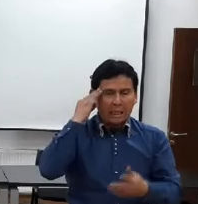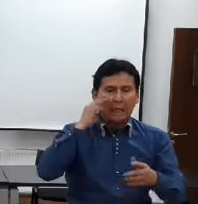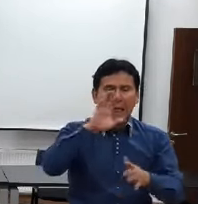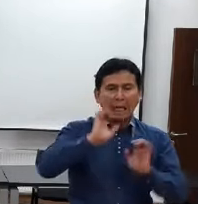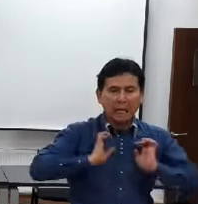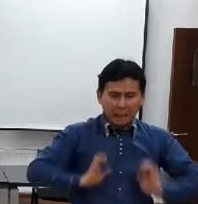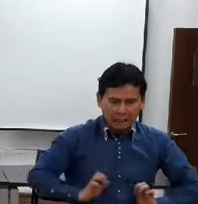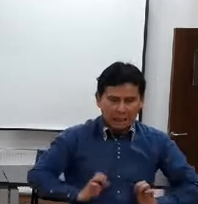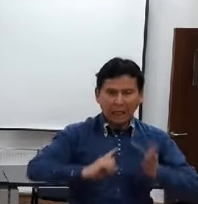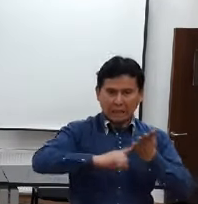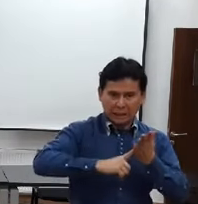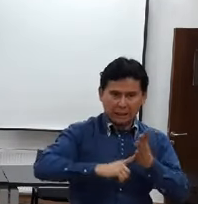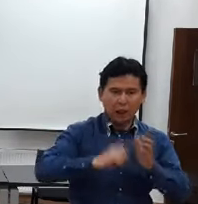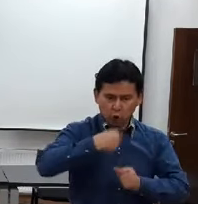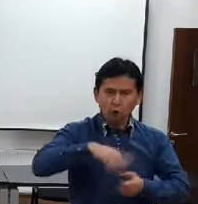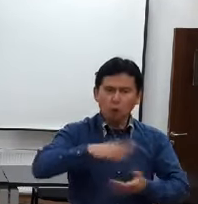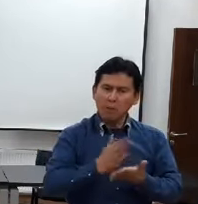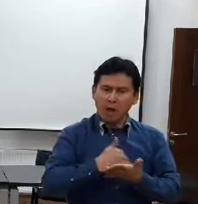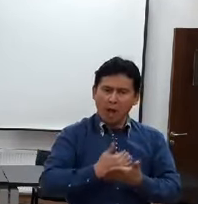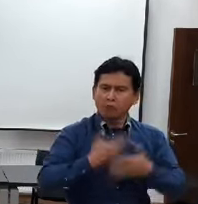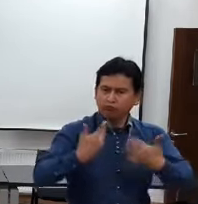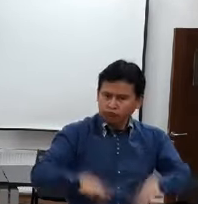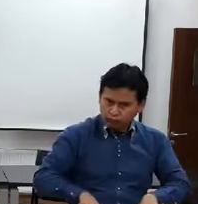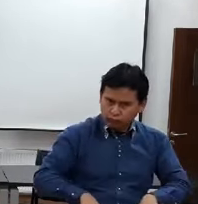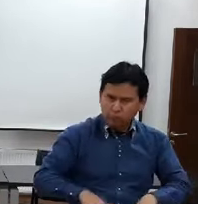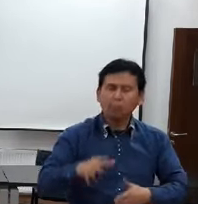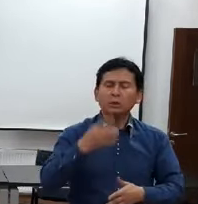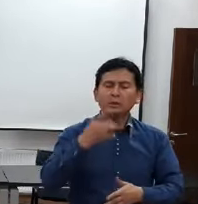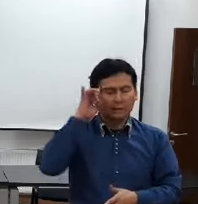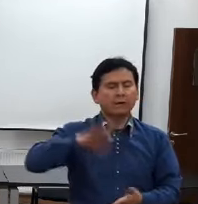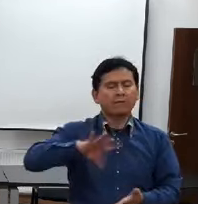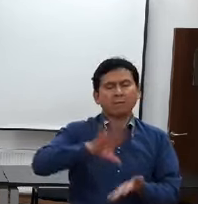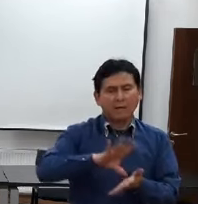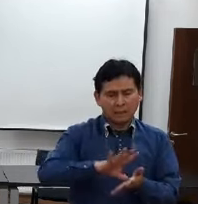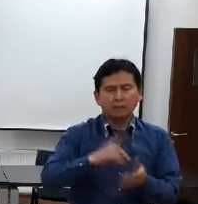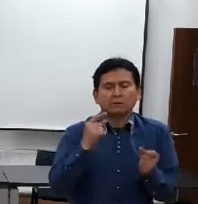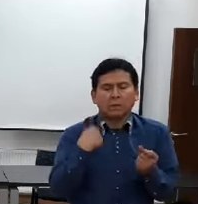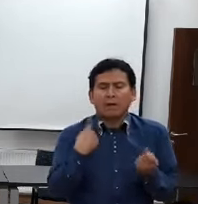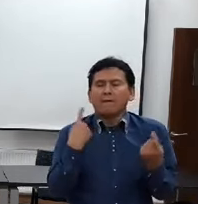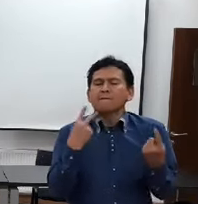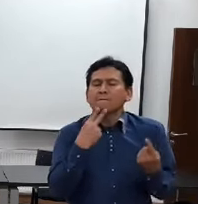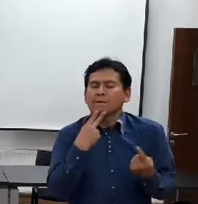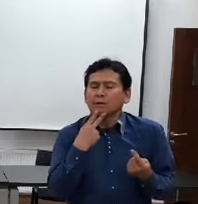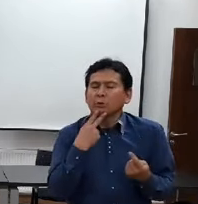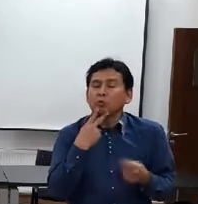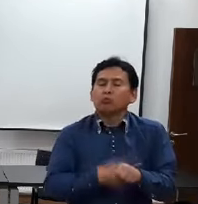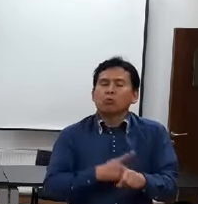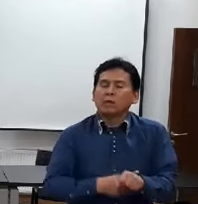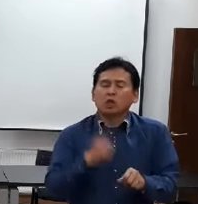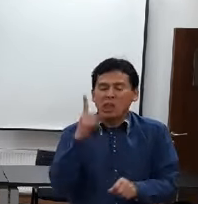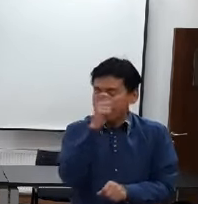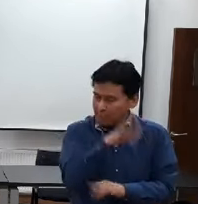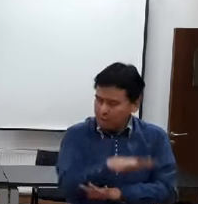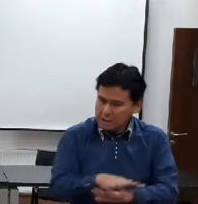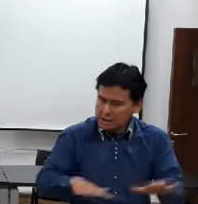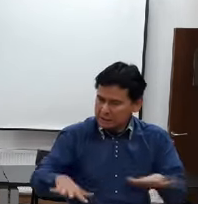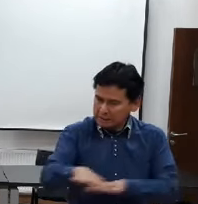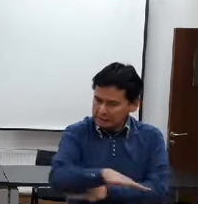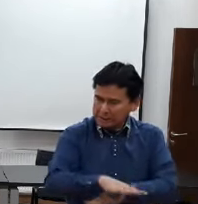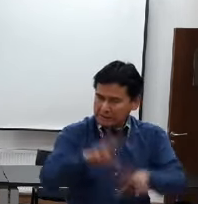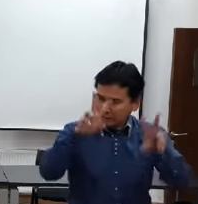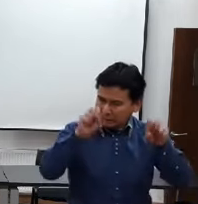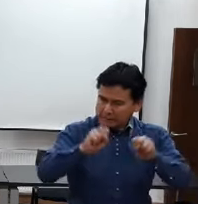estamos preparados para ello porque sabemos que nuestro país está viviendo un instante muy complejo en materia de la